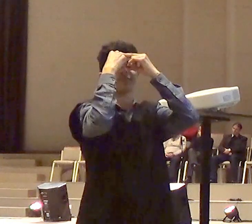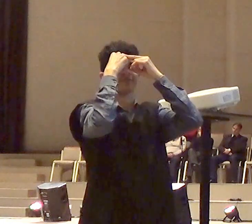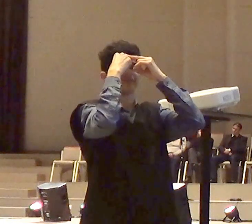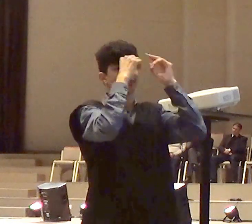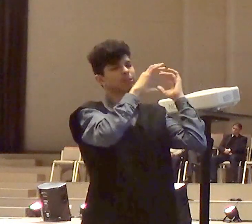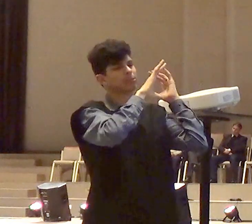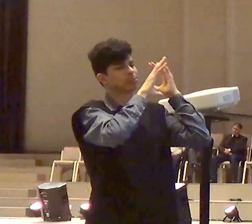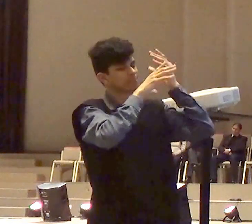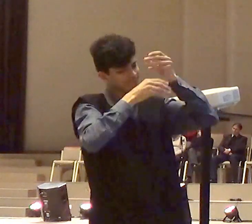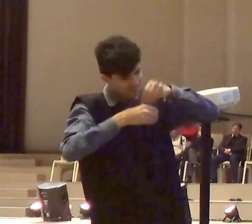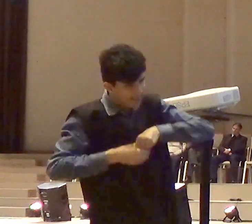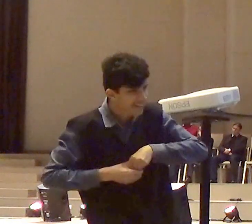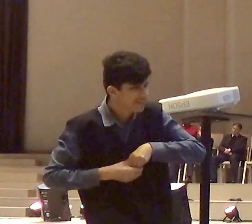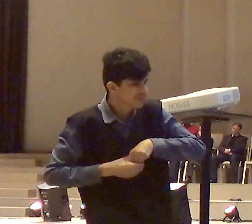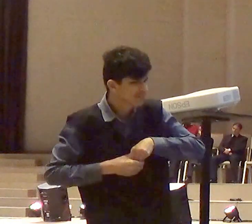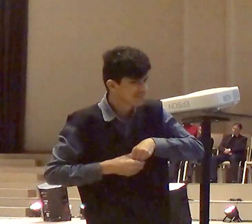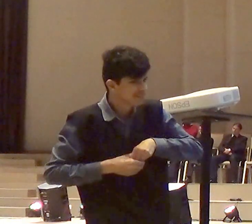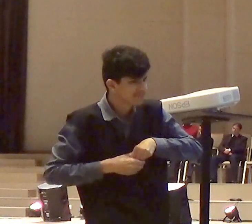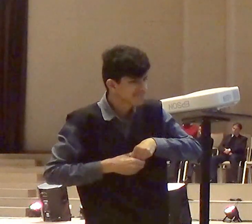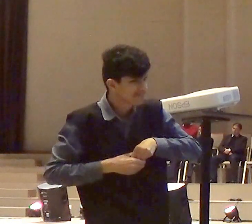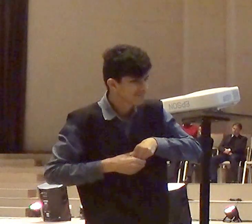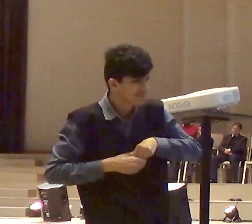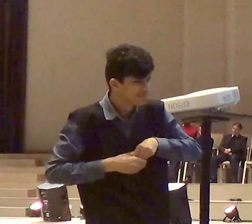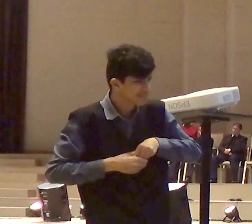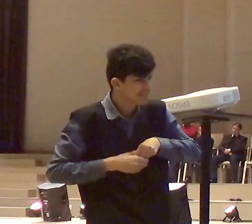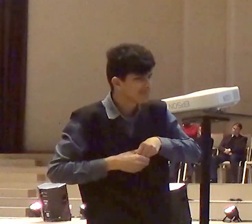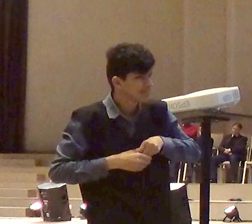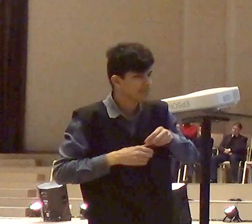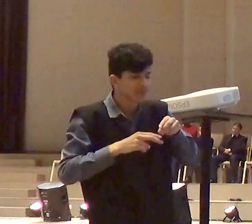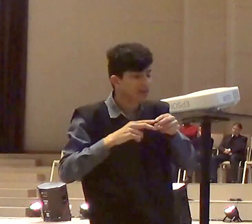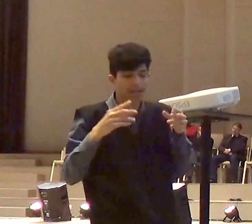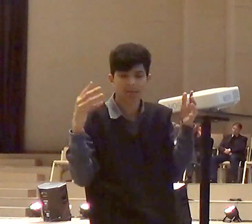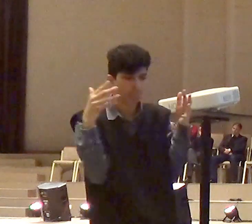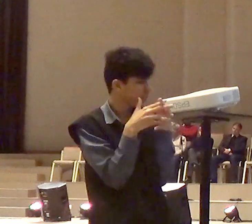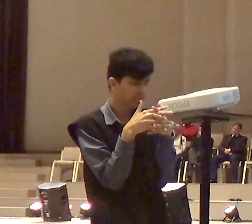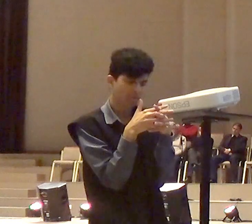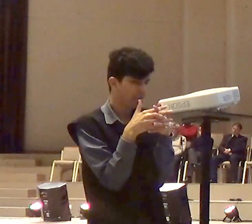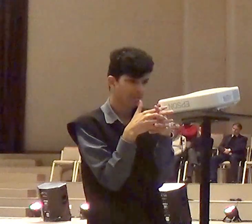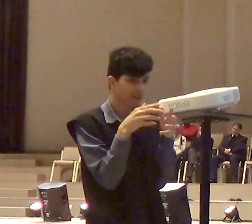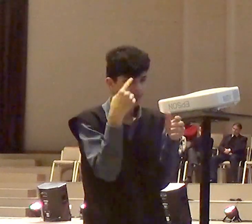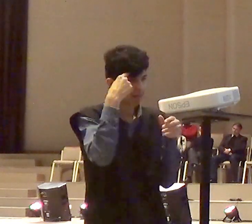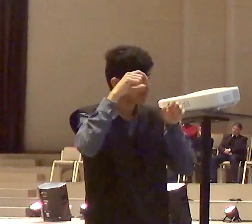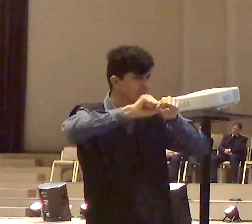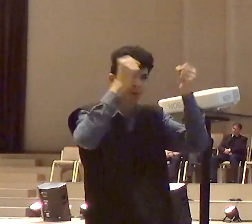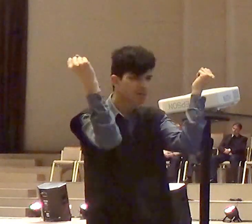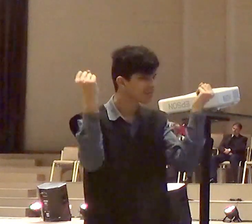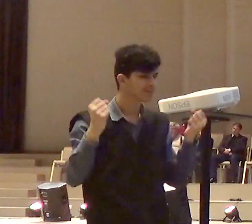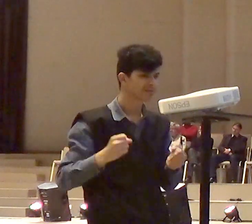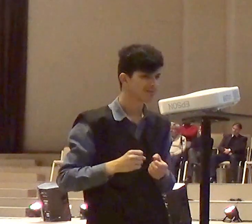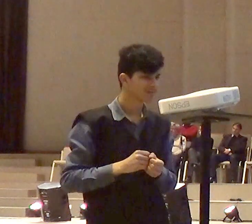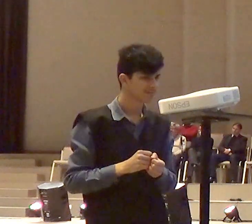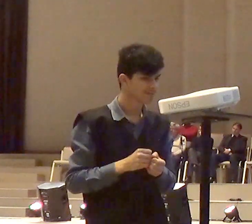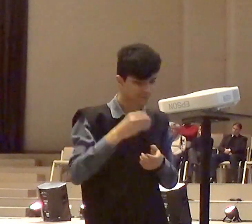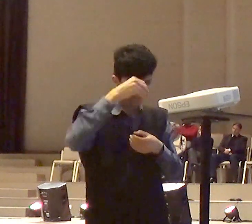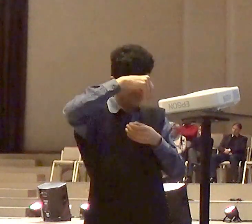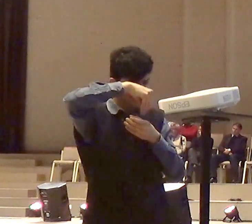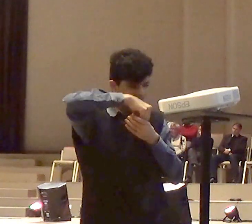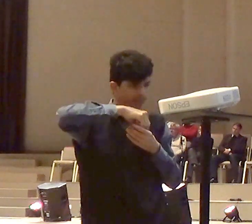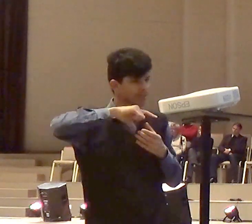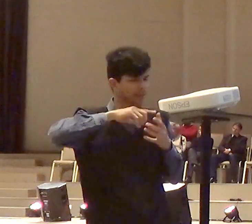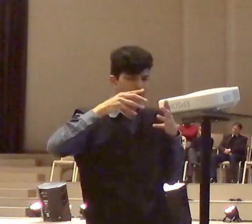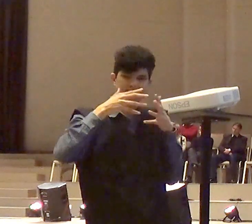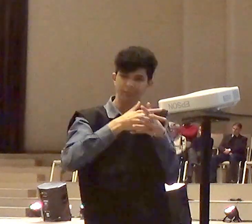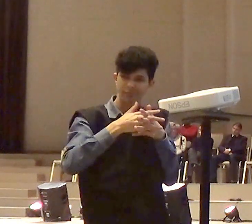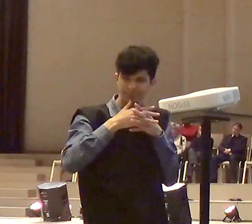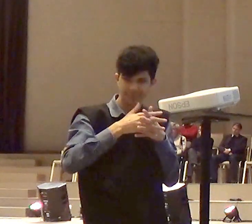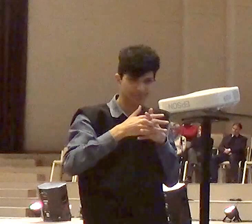uma interpretar a vida a luz das suas dores mas as dores não estavam só com ela na